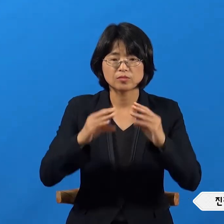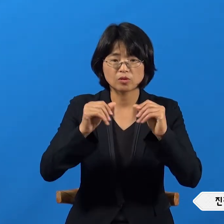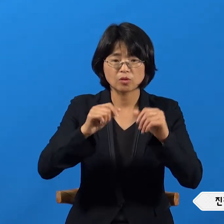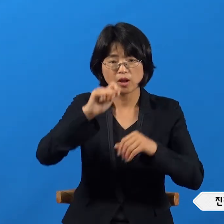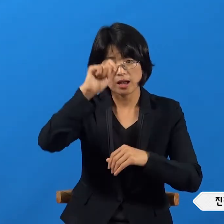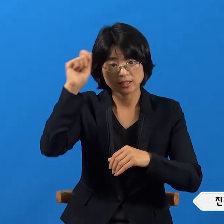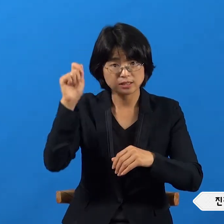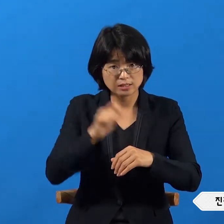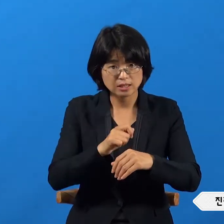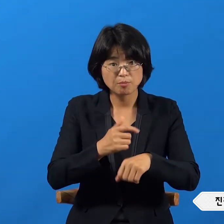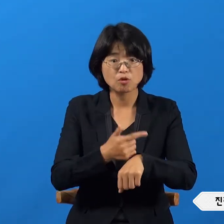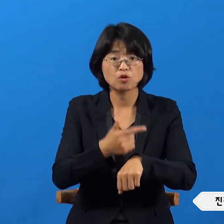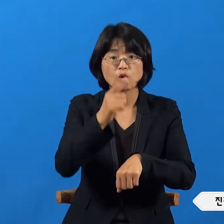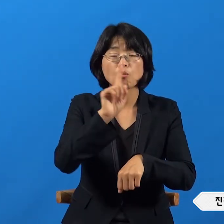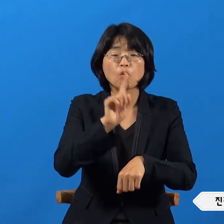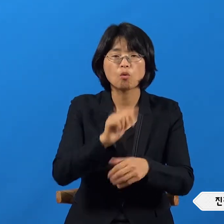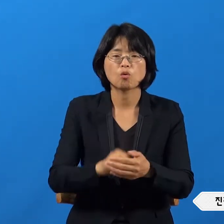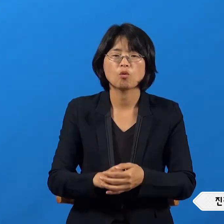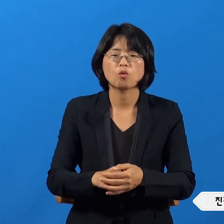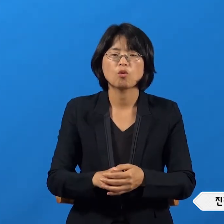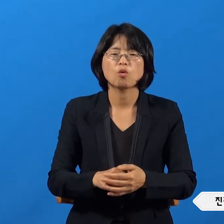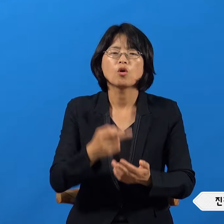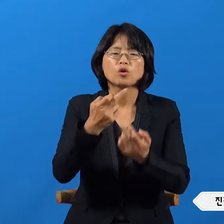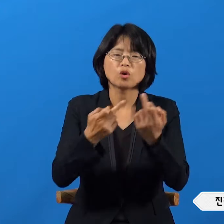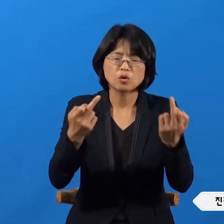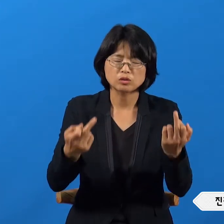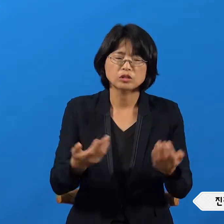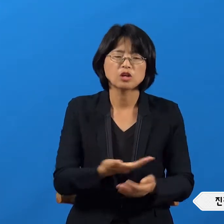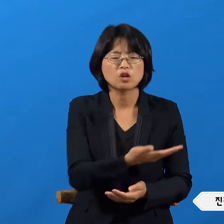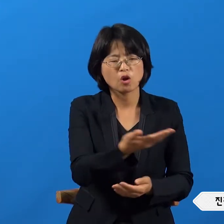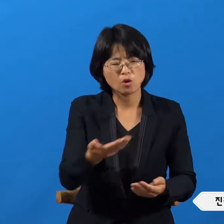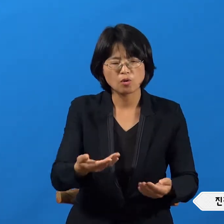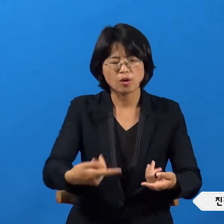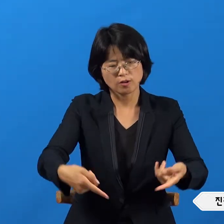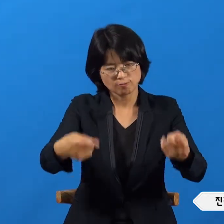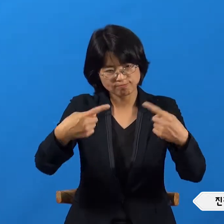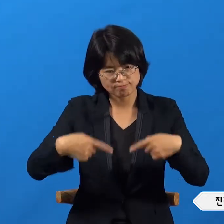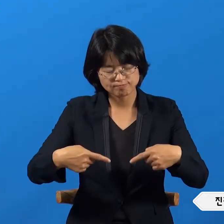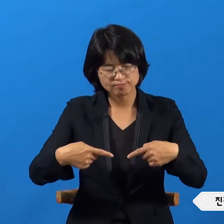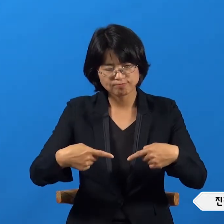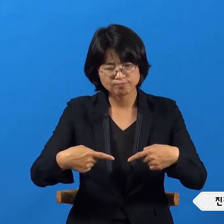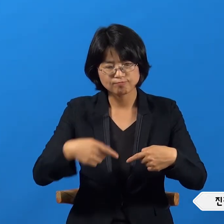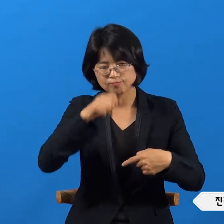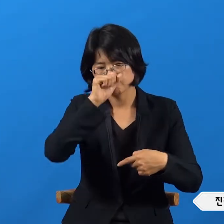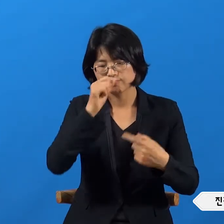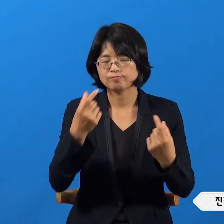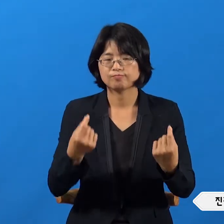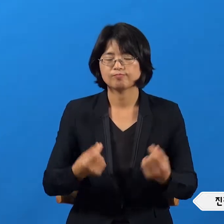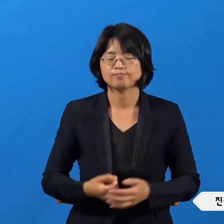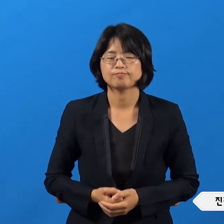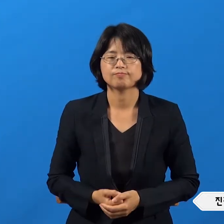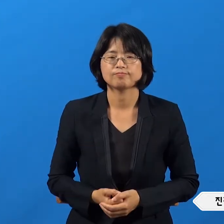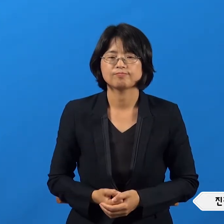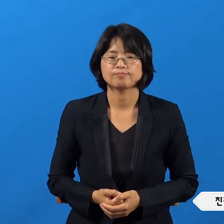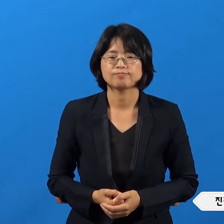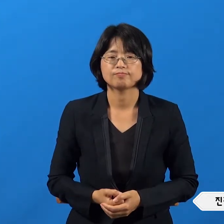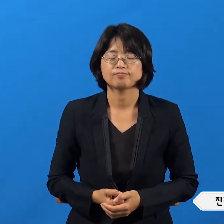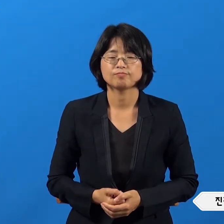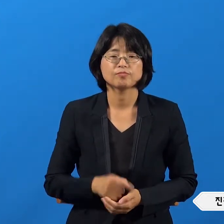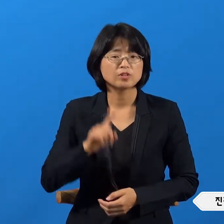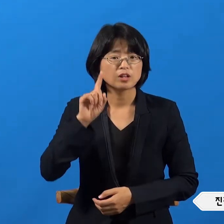같이 오는 그런 새벽 기도회가 되었으면 좋겠습니다. 아니, 매일 못 와도 좋습니다. 내 기도의